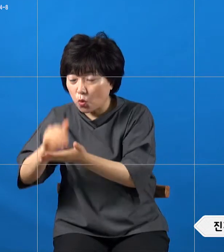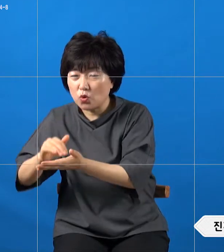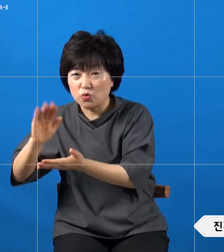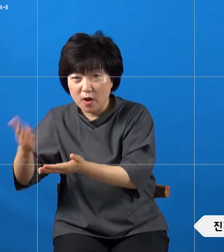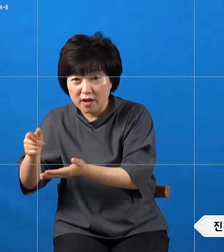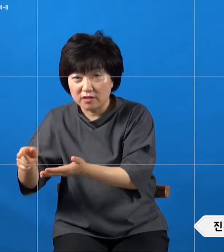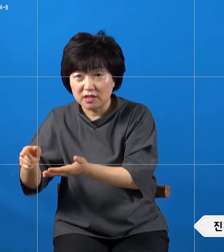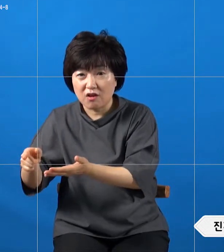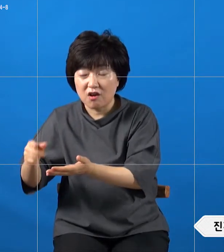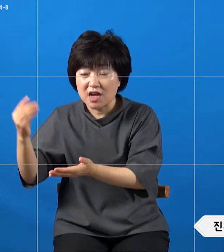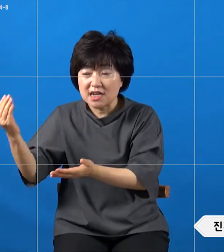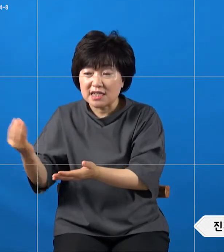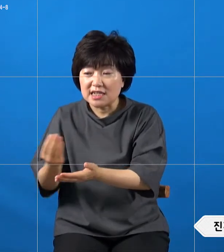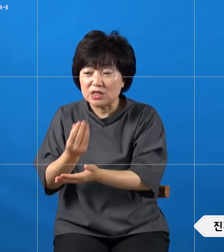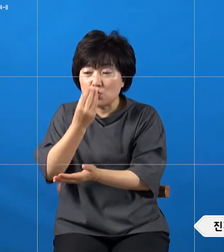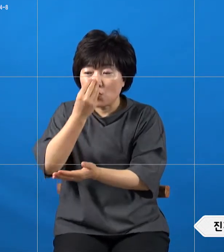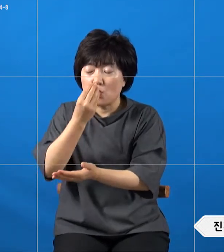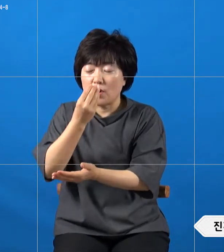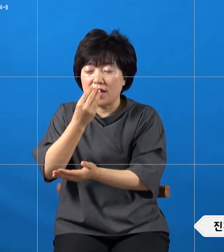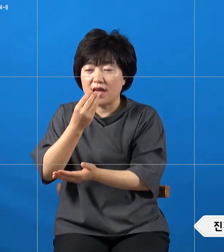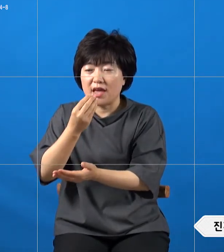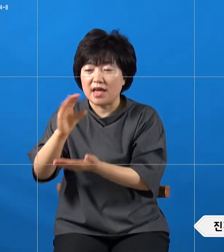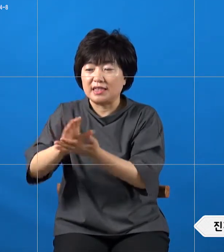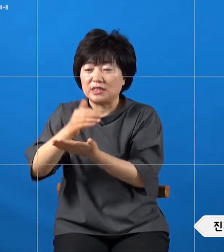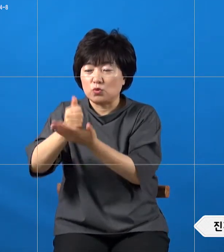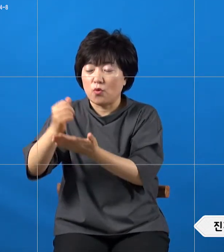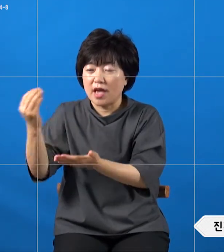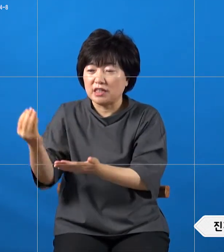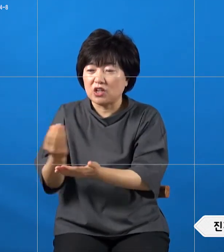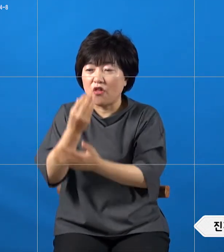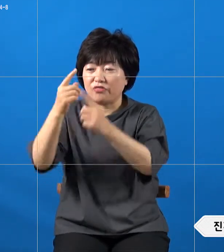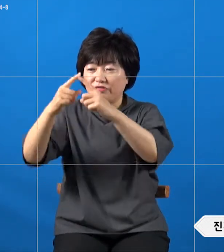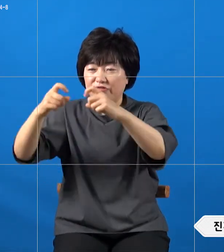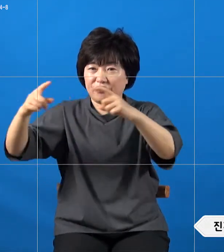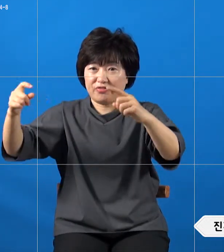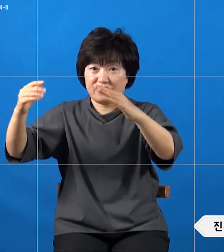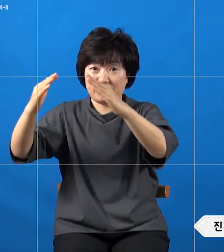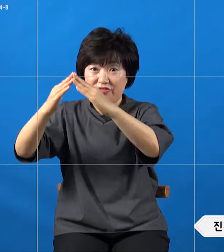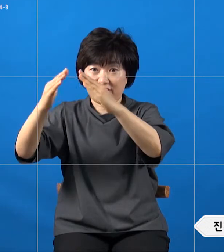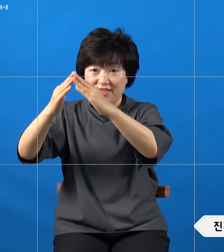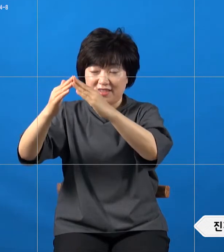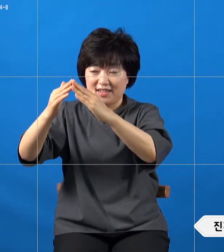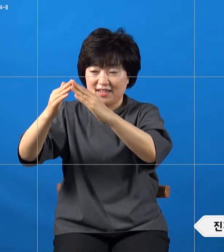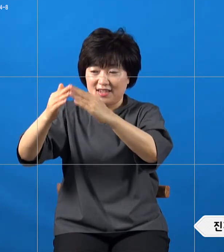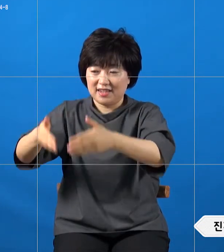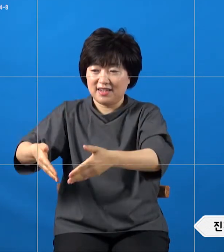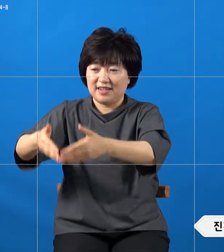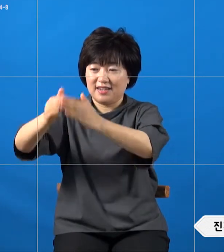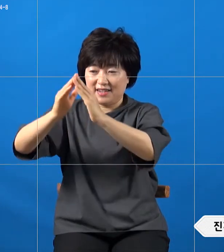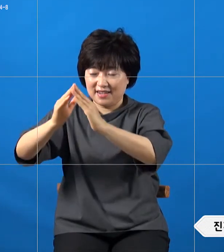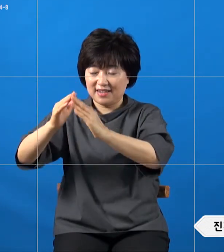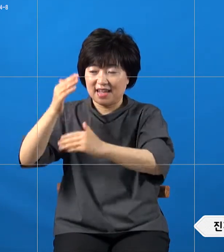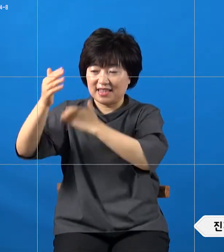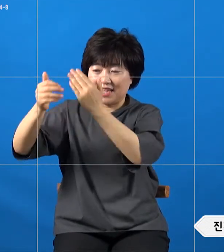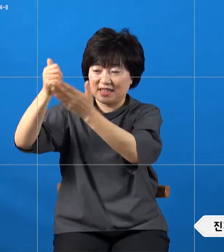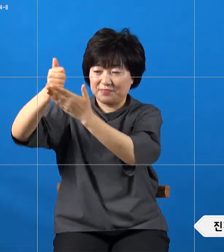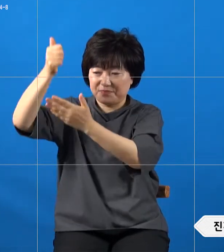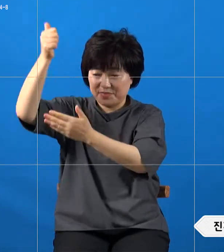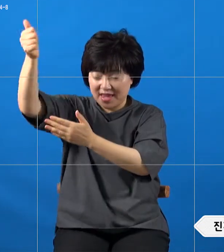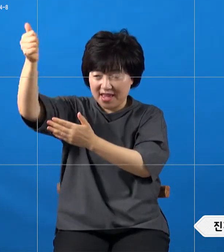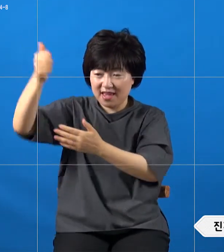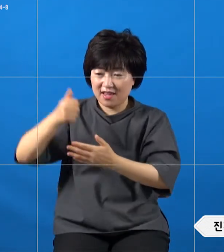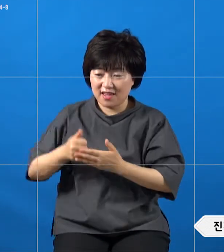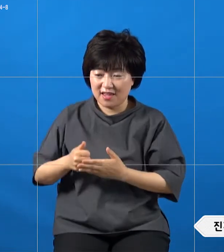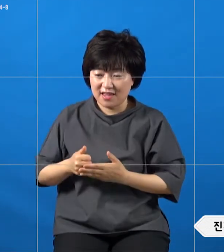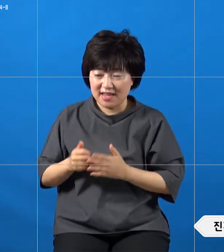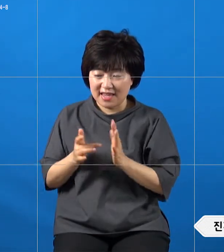그리스도의 전을 세우며 하나님 앞에 자기 몸으로 완전한 제사를 드리신